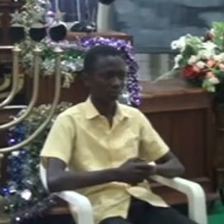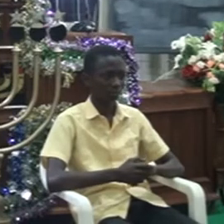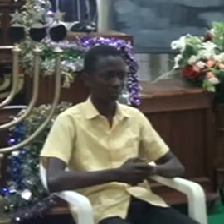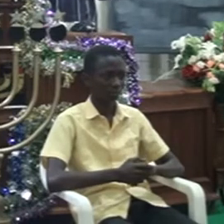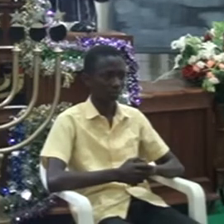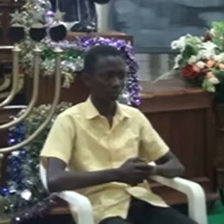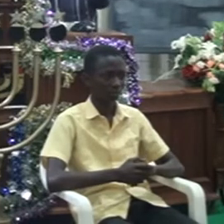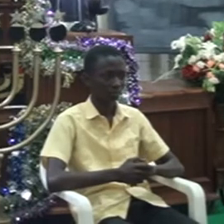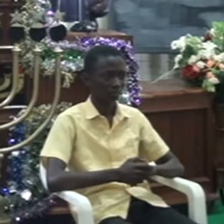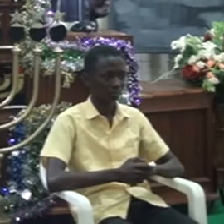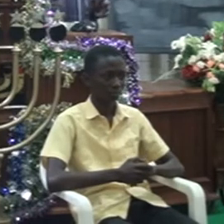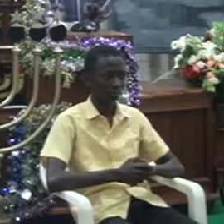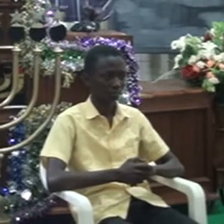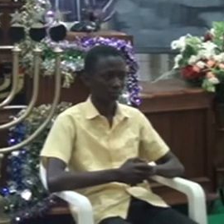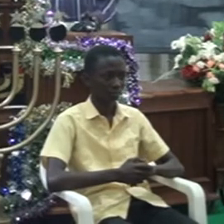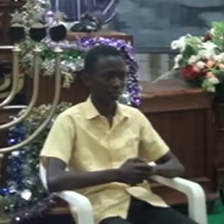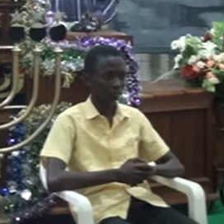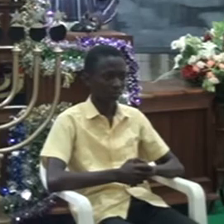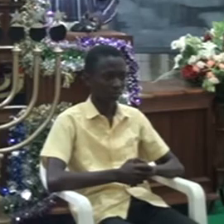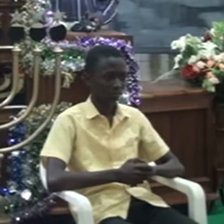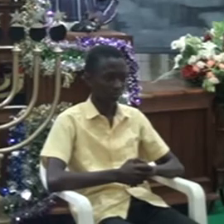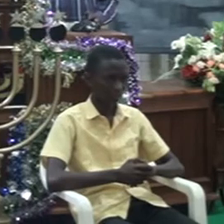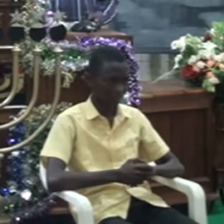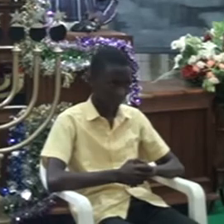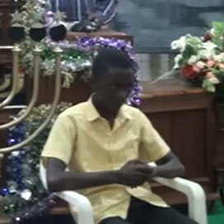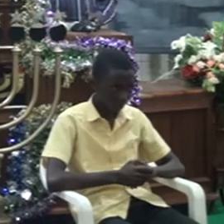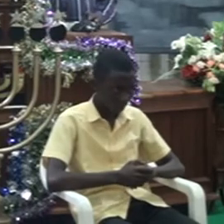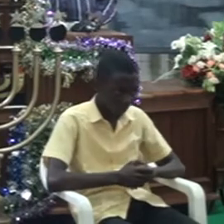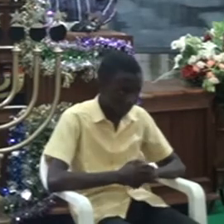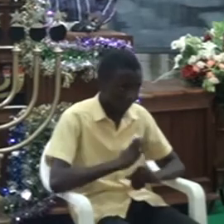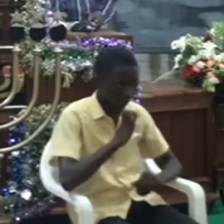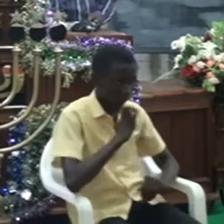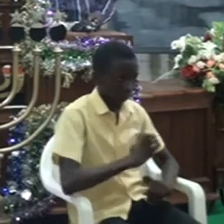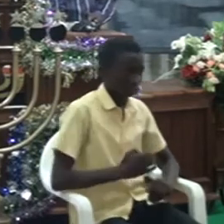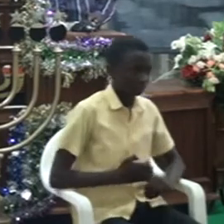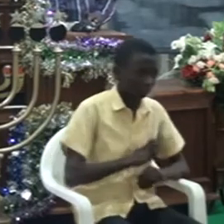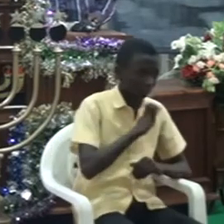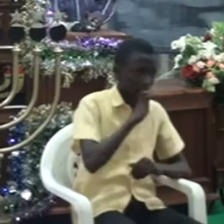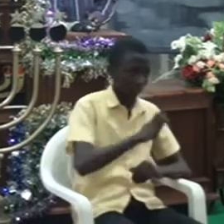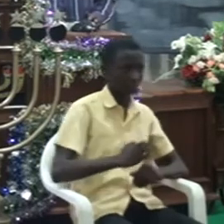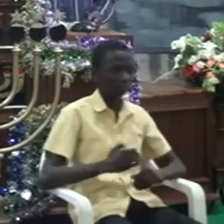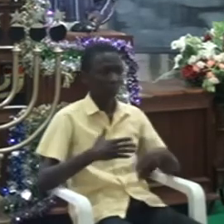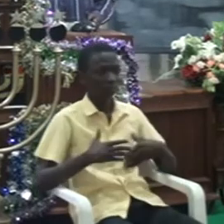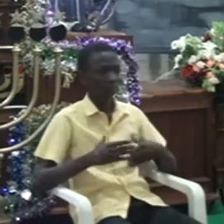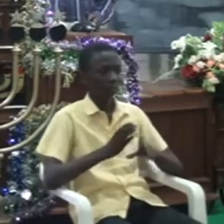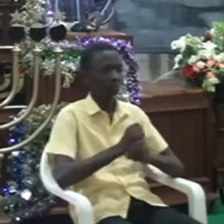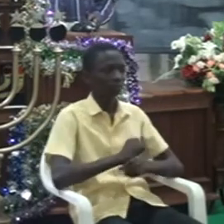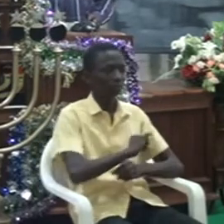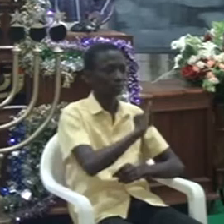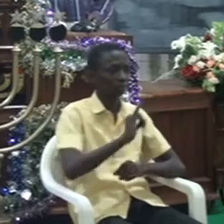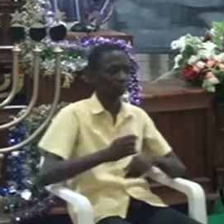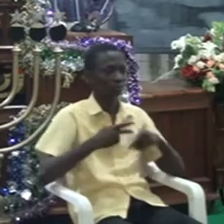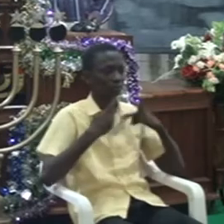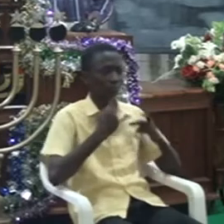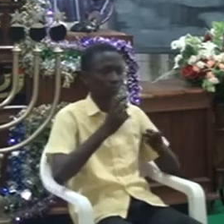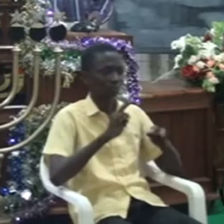kuweza kukua na umoja katika roho. Étant encore surpris, le pasteur, notre pasteur Bulumba dit, après le frère Kaloba,